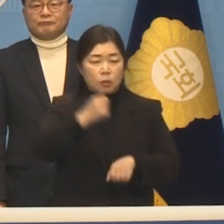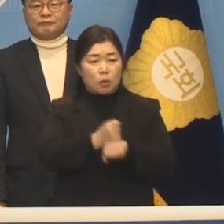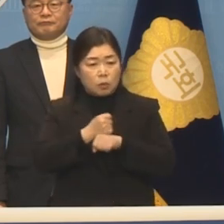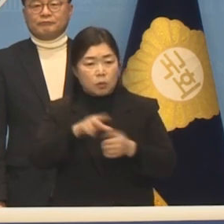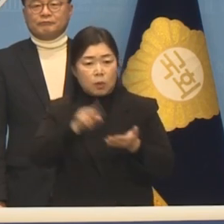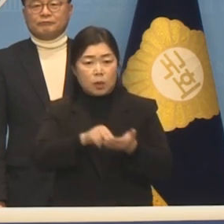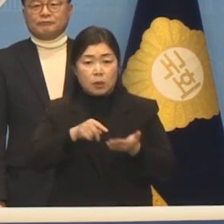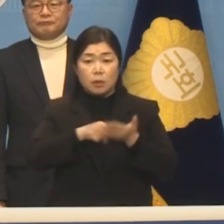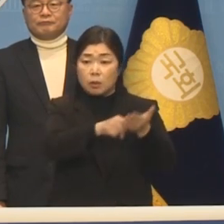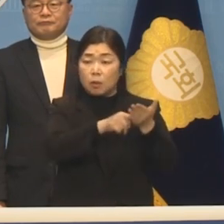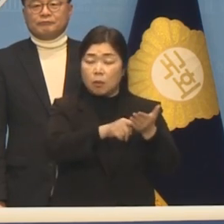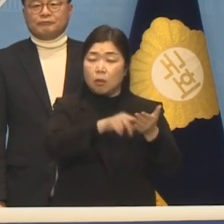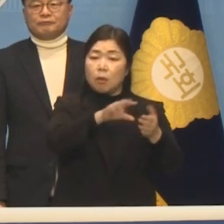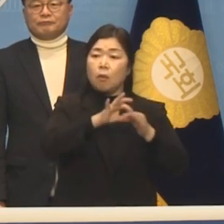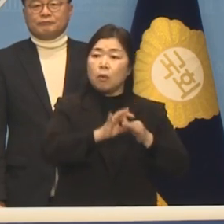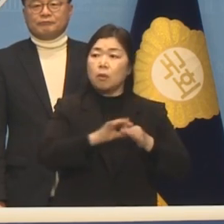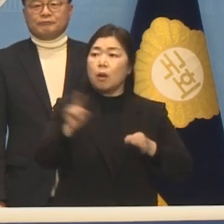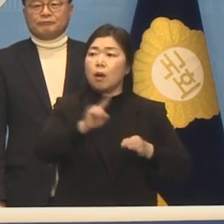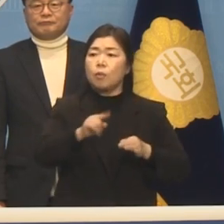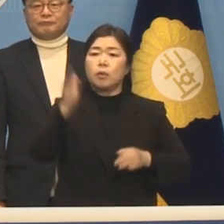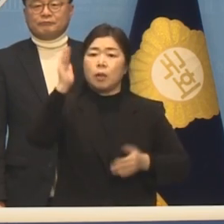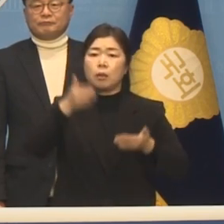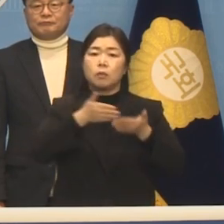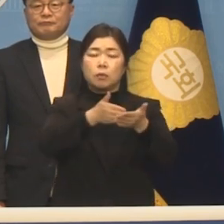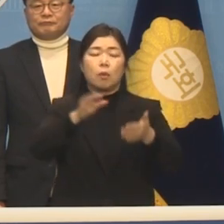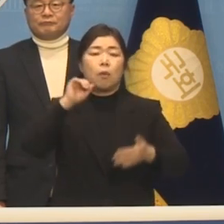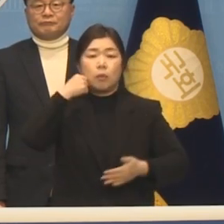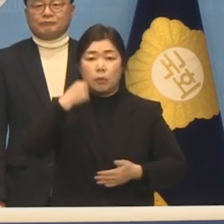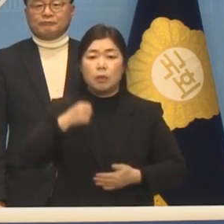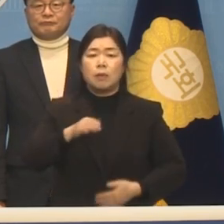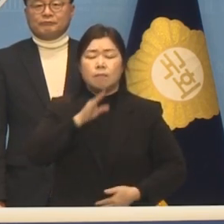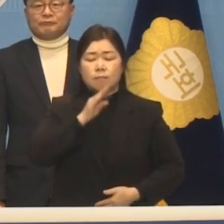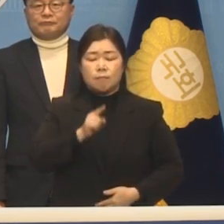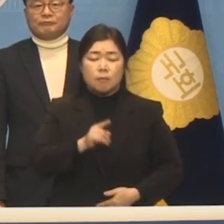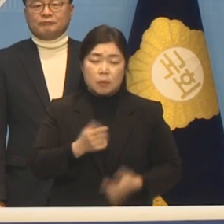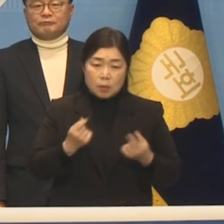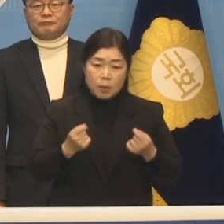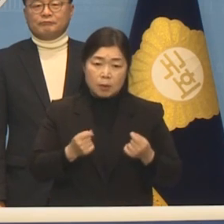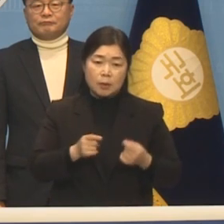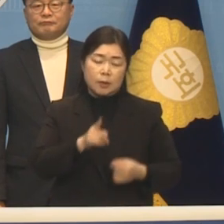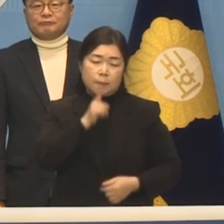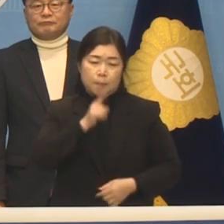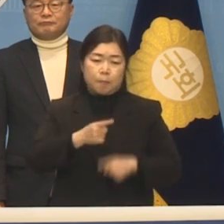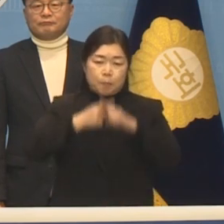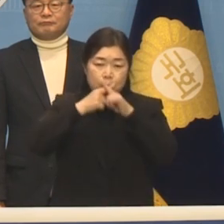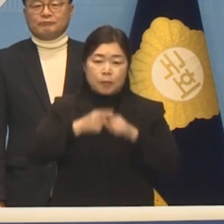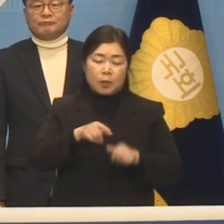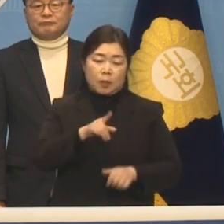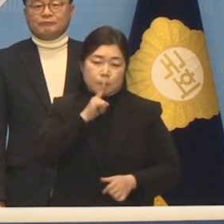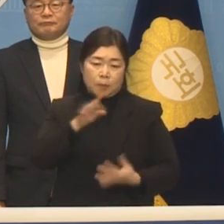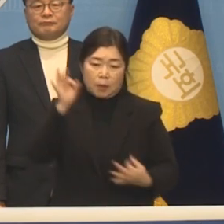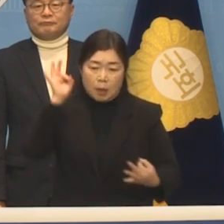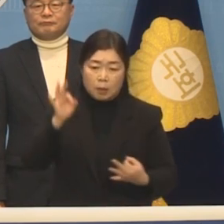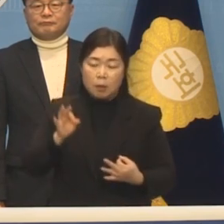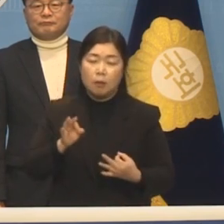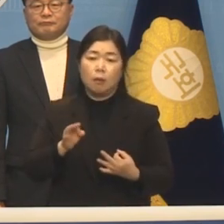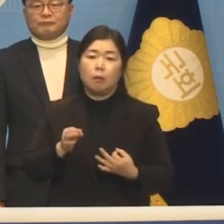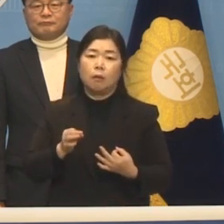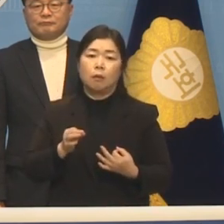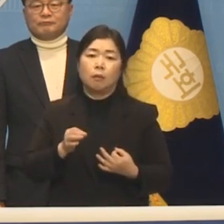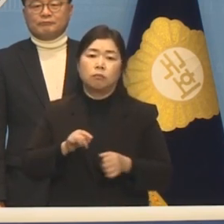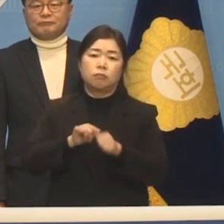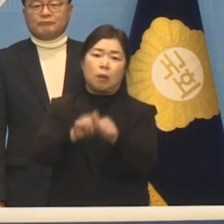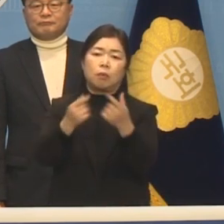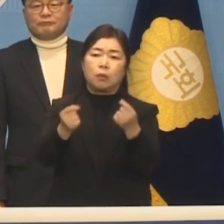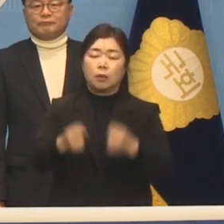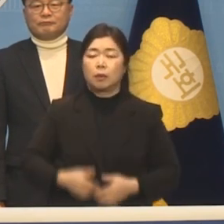신청 이거 관련돼가지고 지금 아무 목소리도 내기 어려운 사실상 이 무언의 임틀막을 강요당하고 있는 상황입니다. 이에 대해서